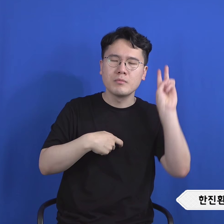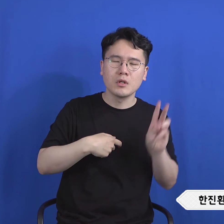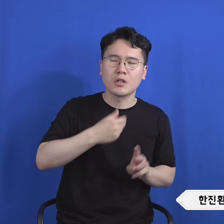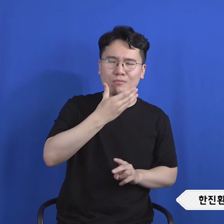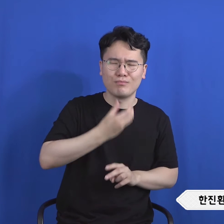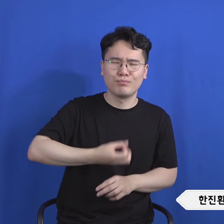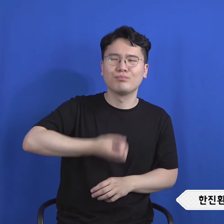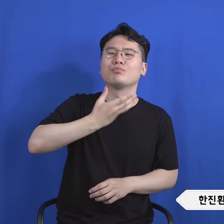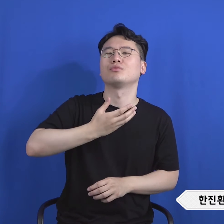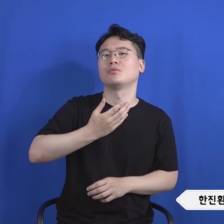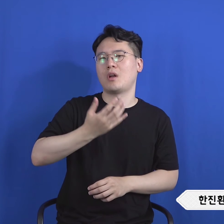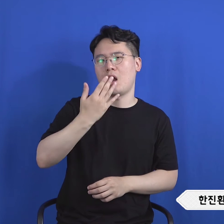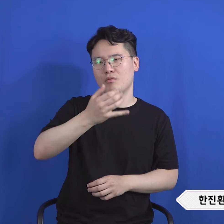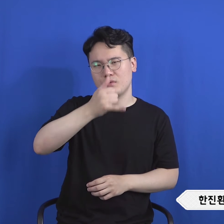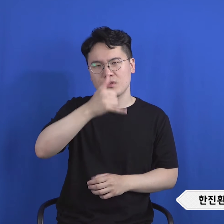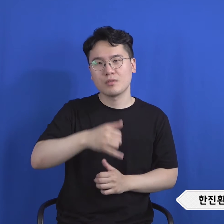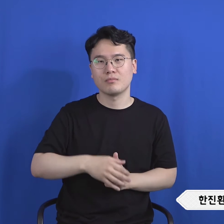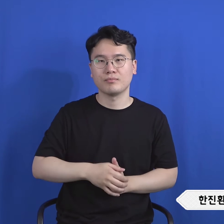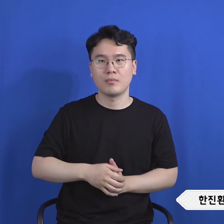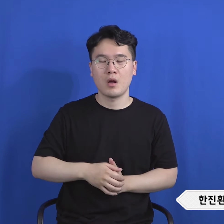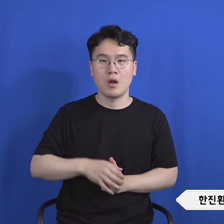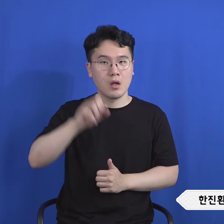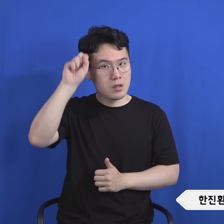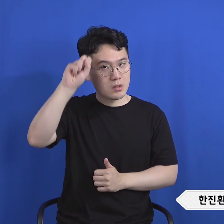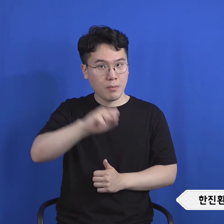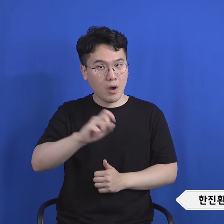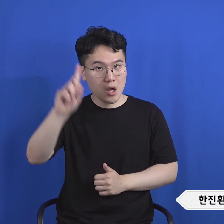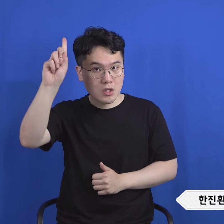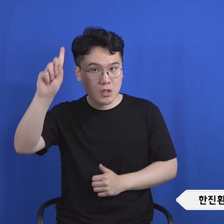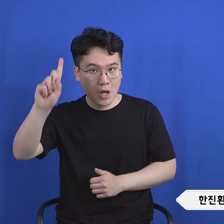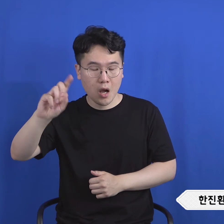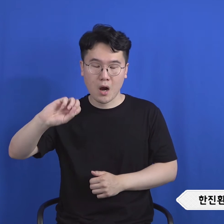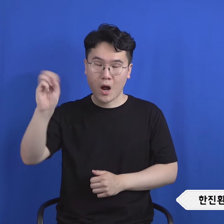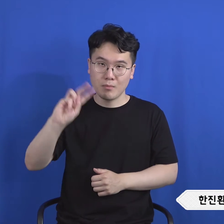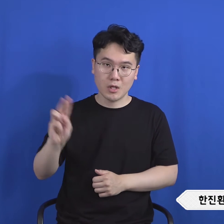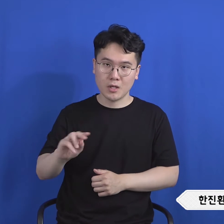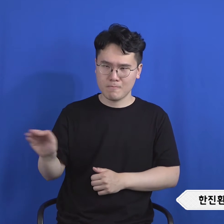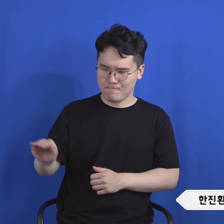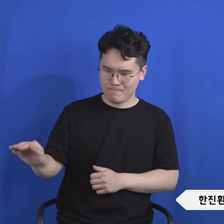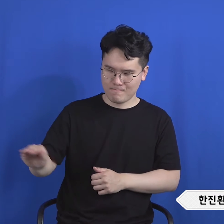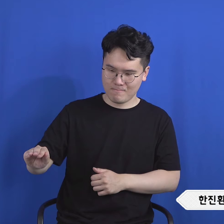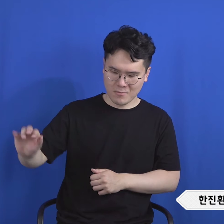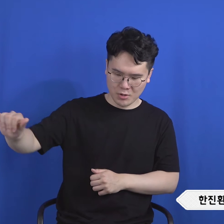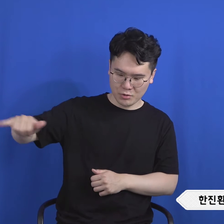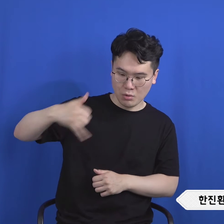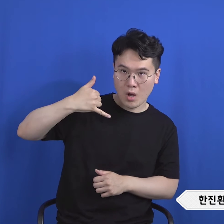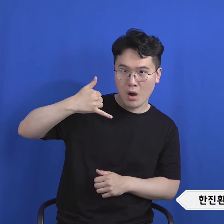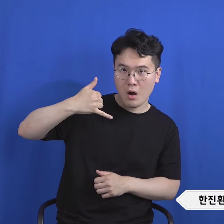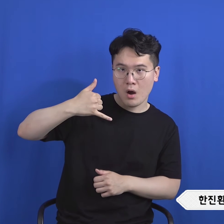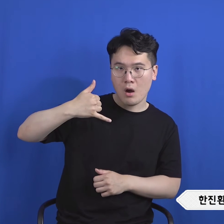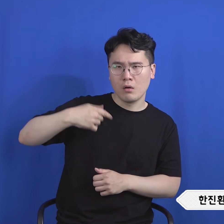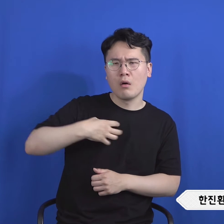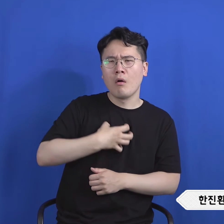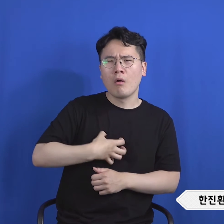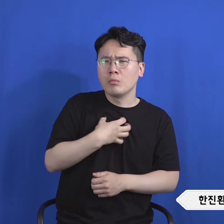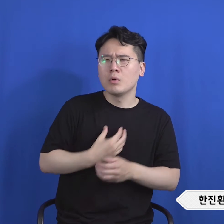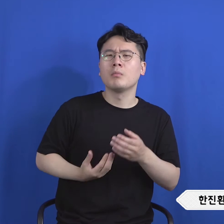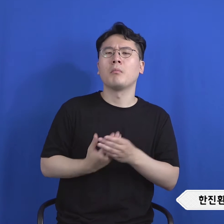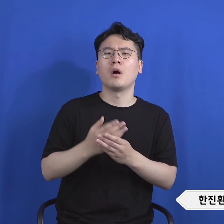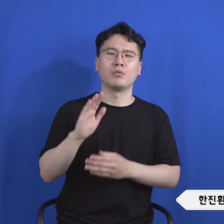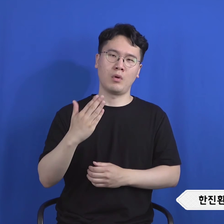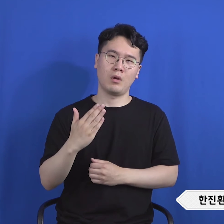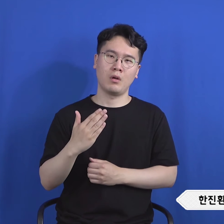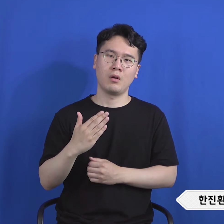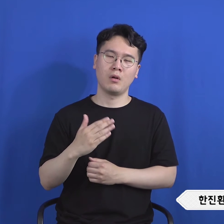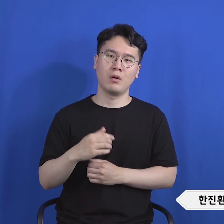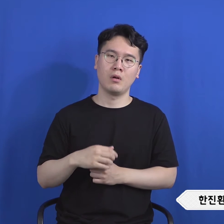1시에 전화가 따르릉 오면 가슴이 철렁하지 않습니까? 그 한 번의 전화로 내 인생에 폭풍이 몰아칠